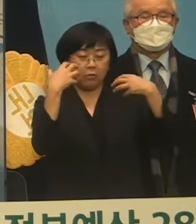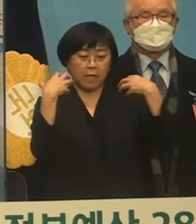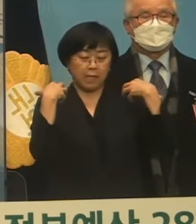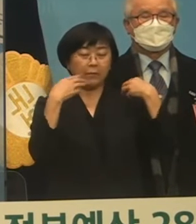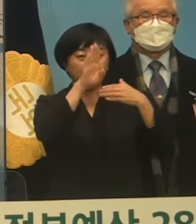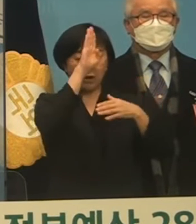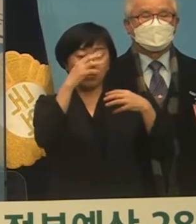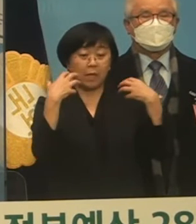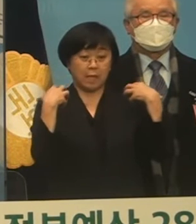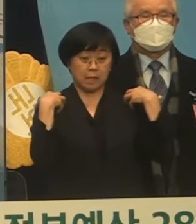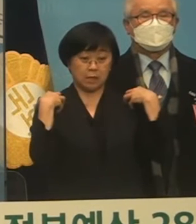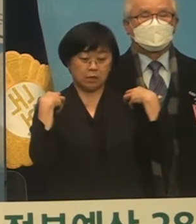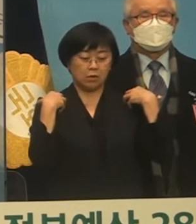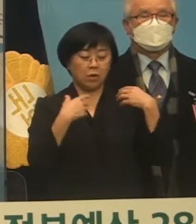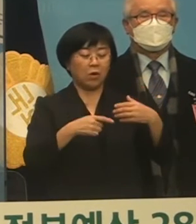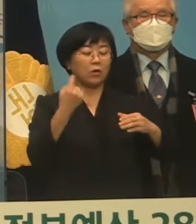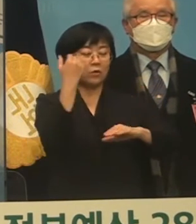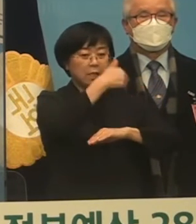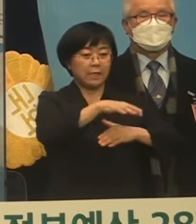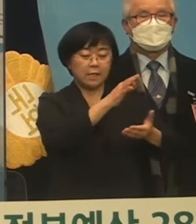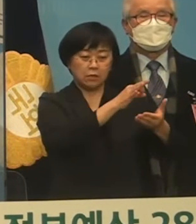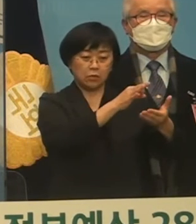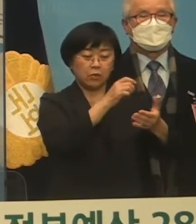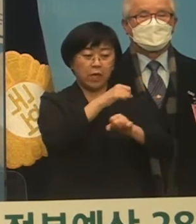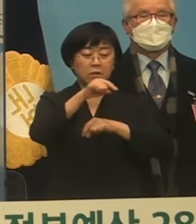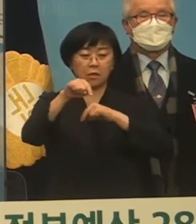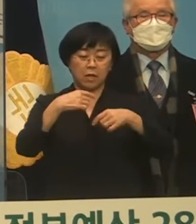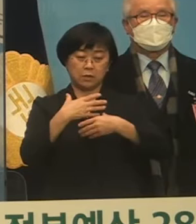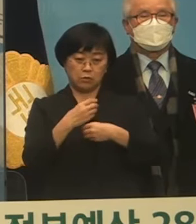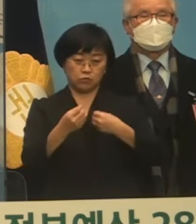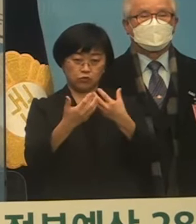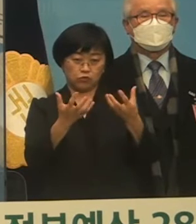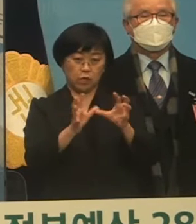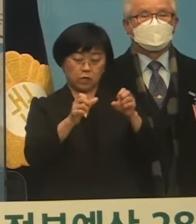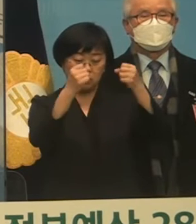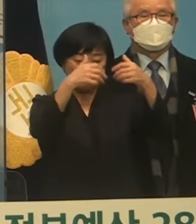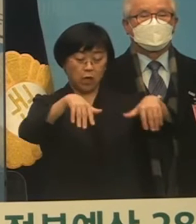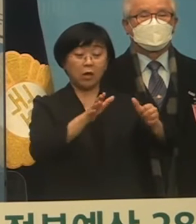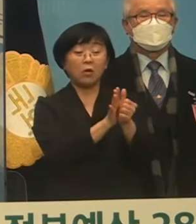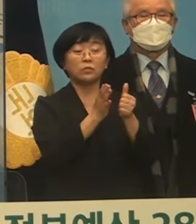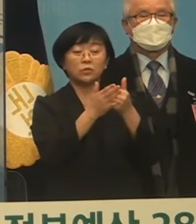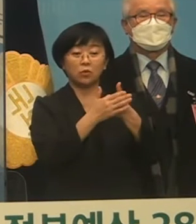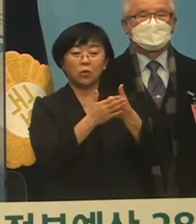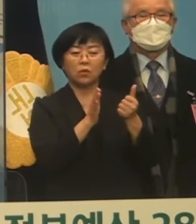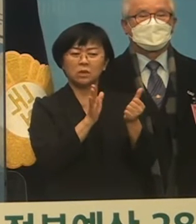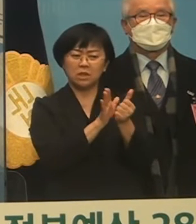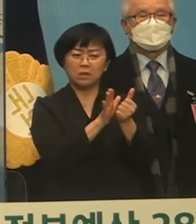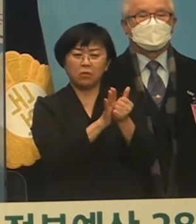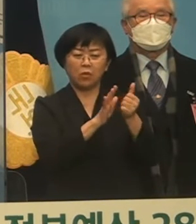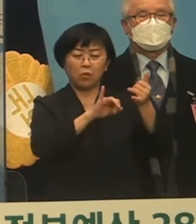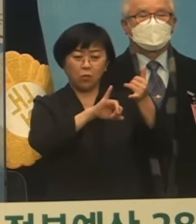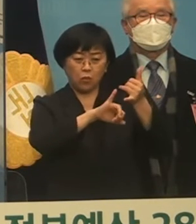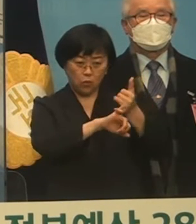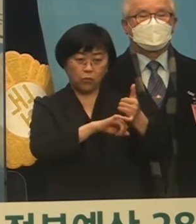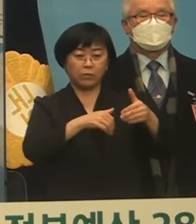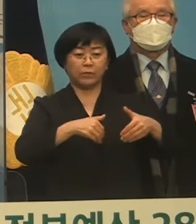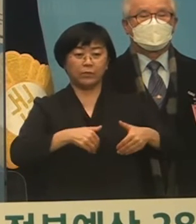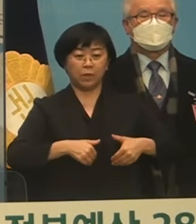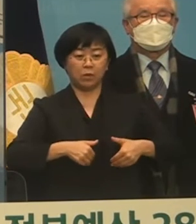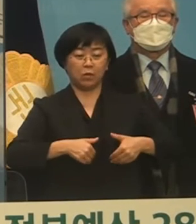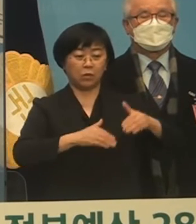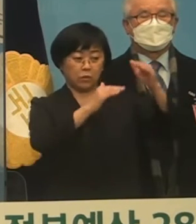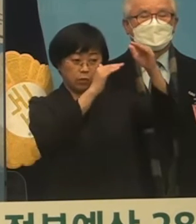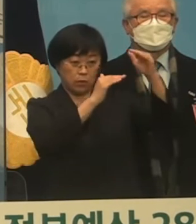질병관리청은 물론이고 기재부, 행정안전부 등 범정부적인 협조와 지원이 참으로 절실한 만큼